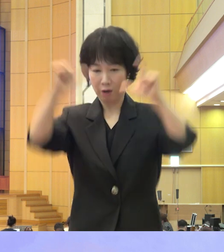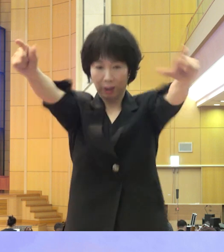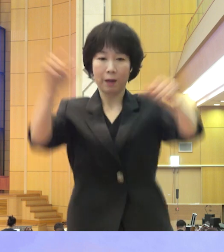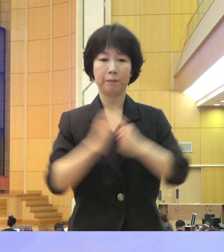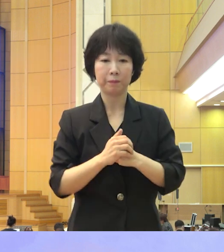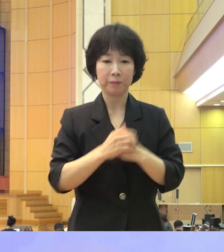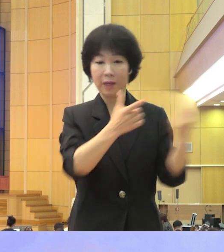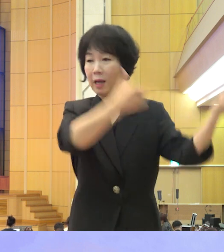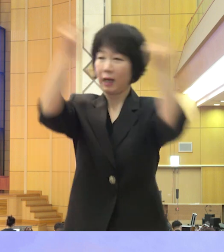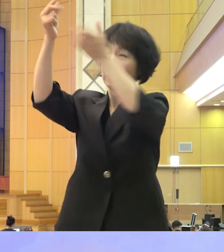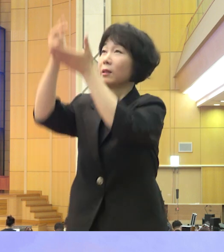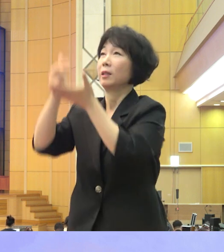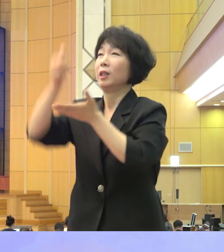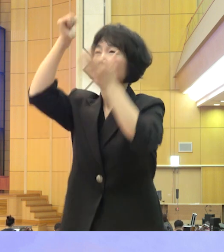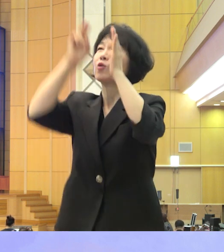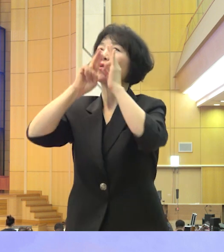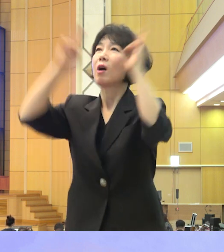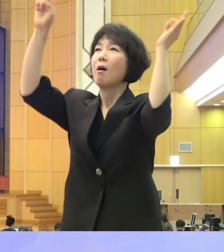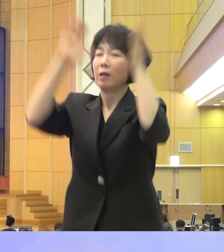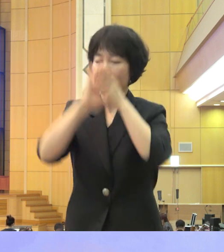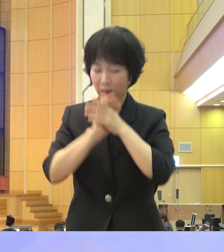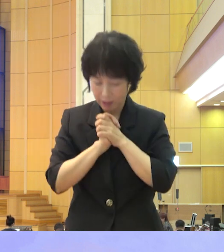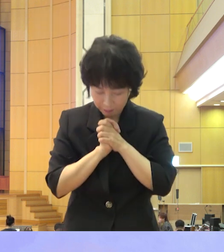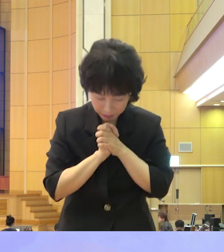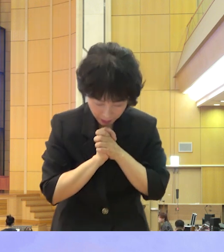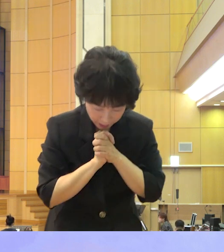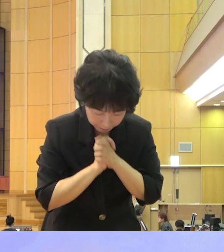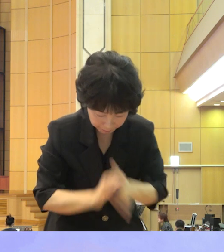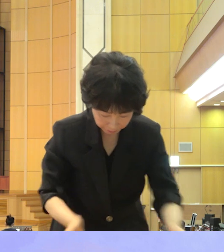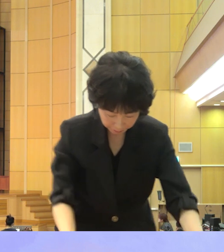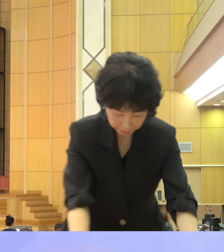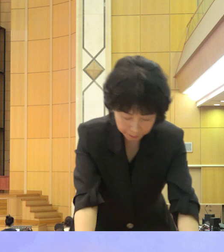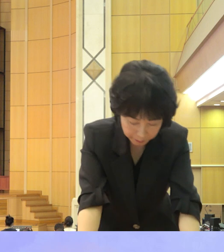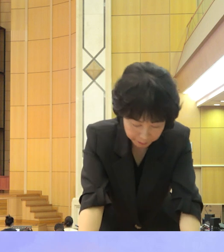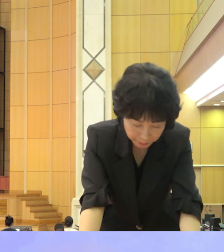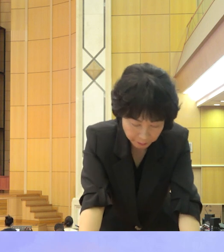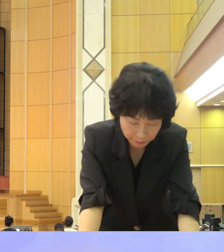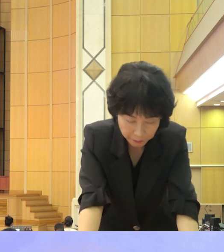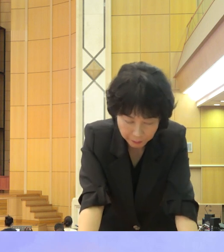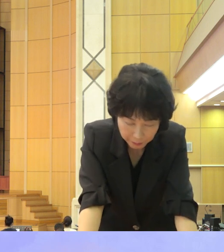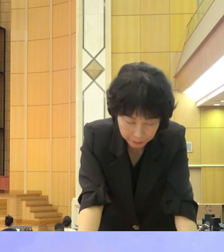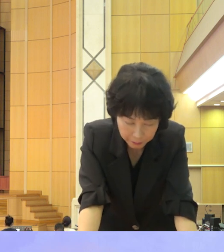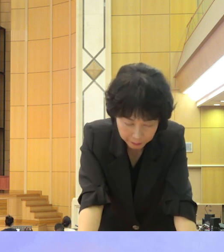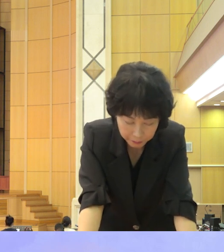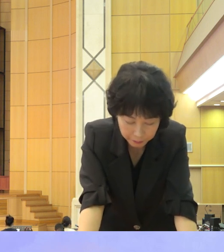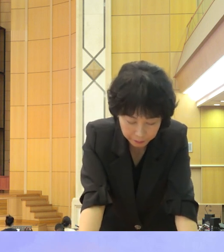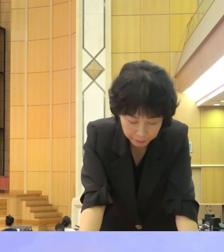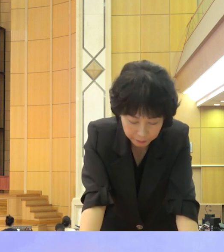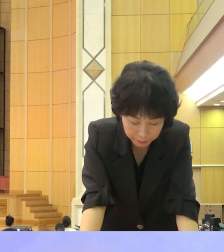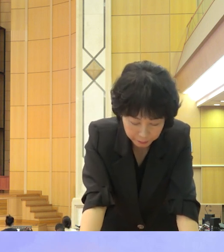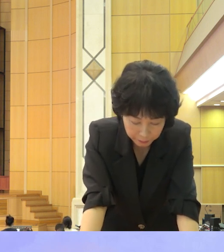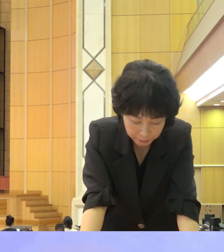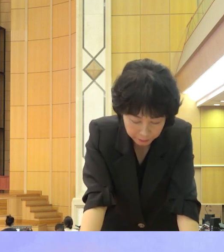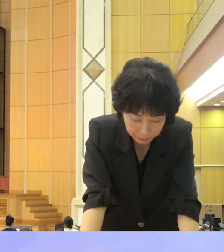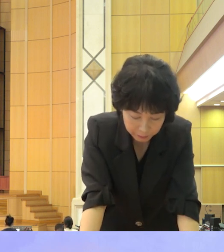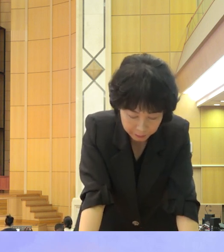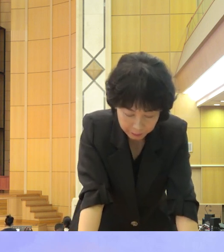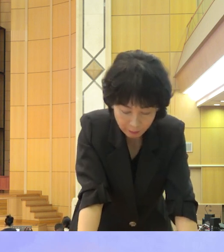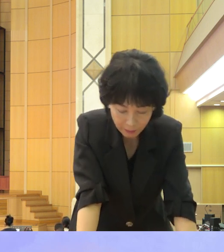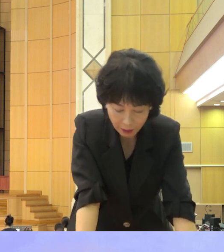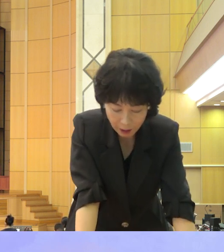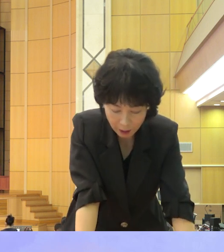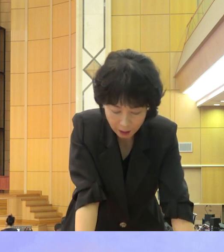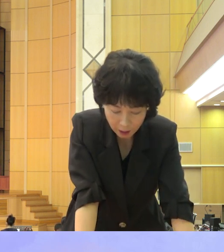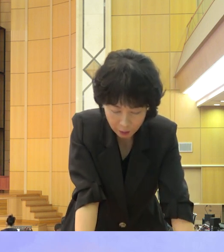형통할지어다. 주여 한번 부르고 기도합니다. 주여, 살아계신 하나님 아버지 감사합니다. 오늘 이처럼 사랑하시고